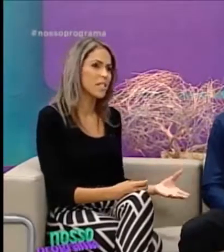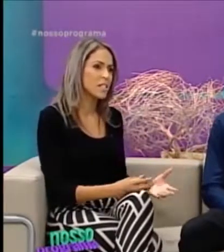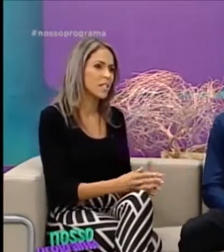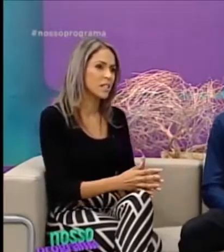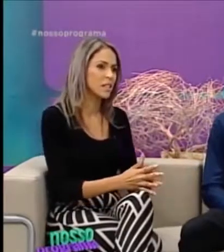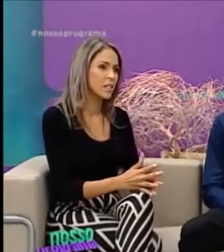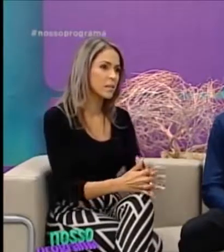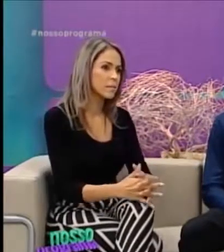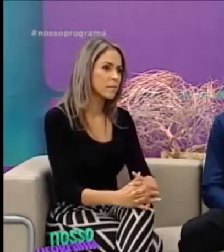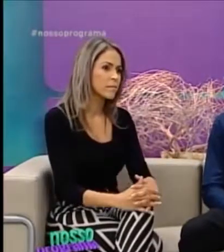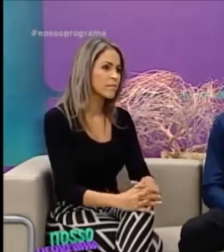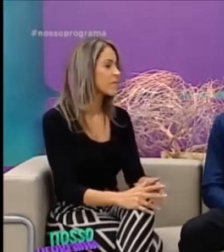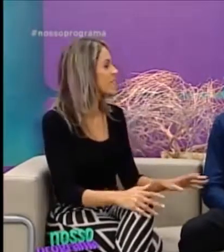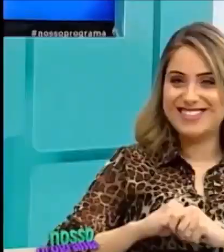precisa. O Elder já foi para fora do Brasil?